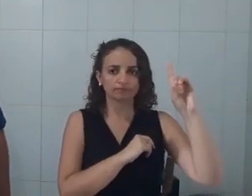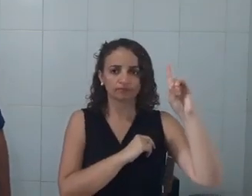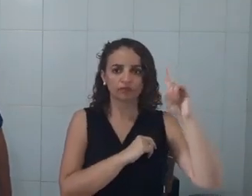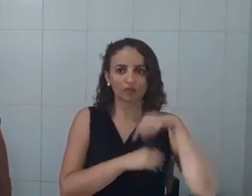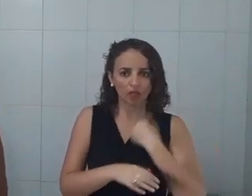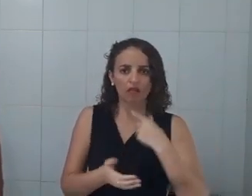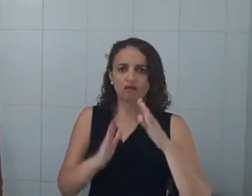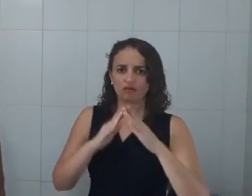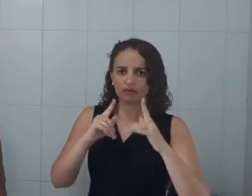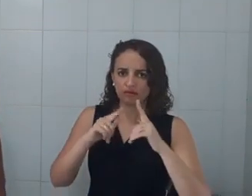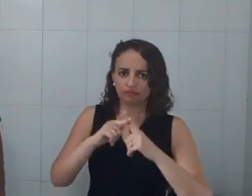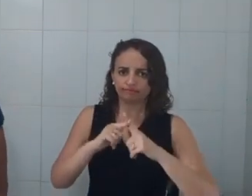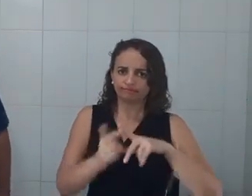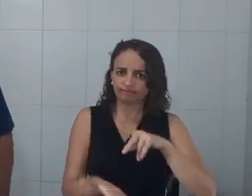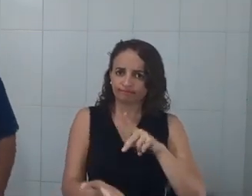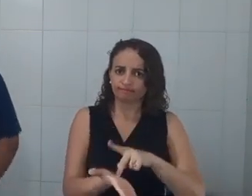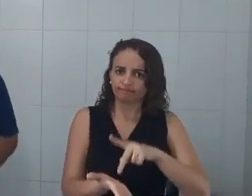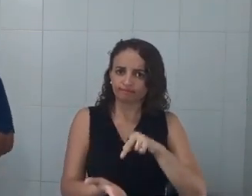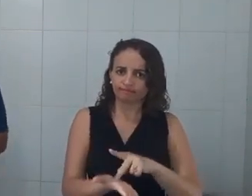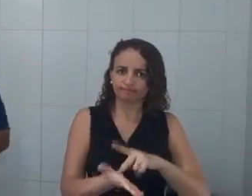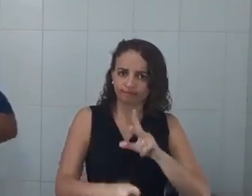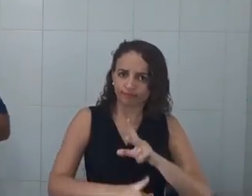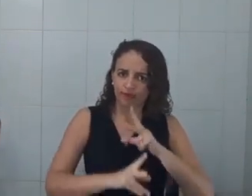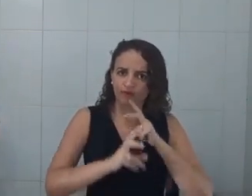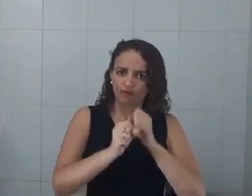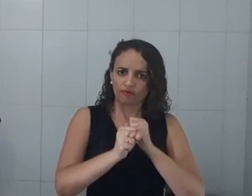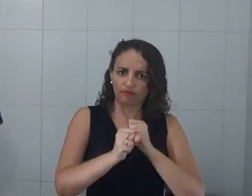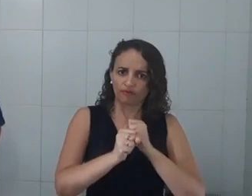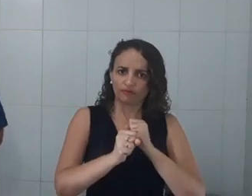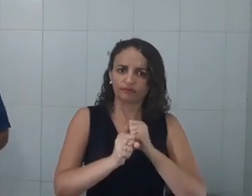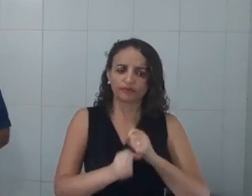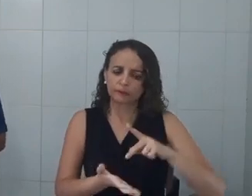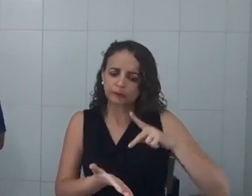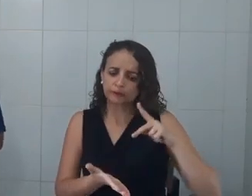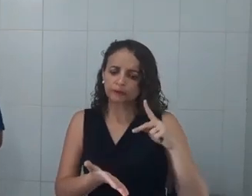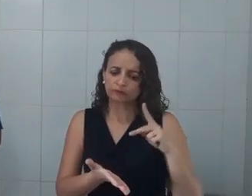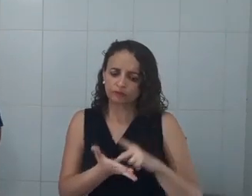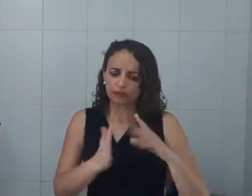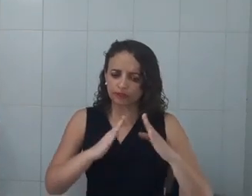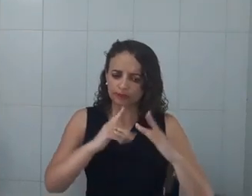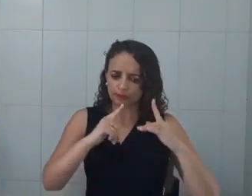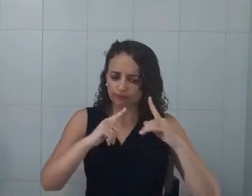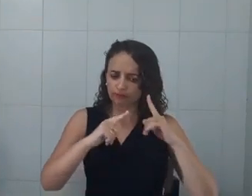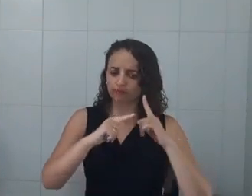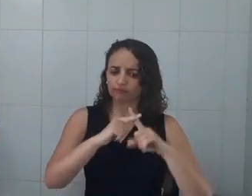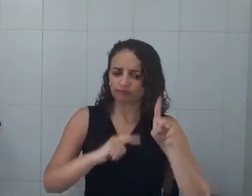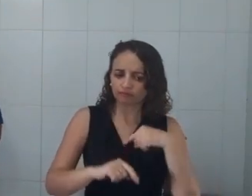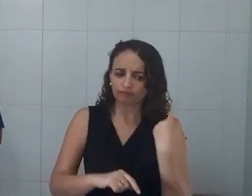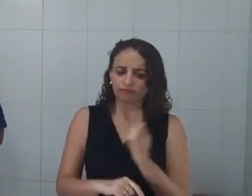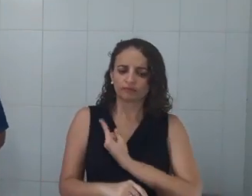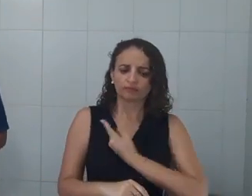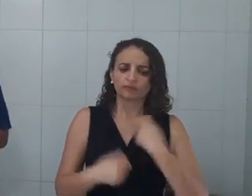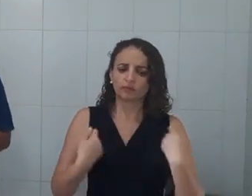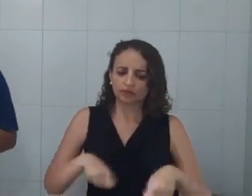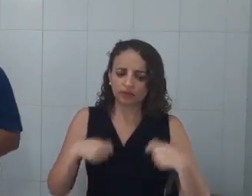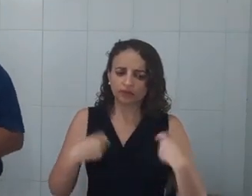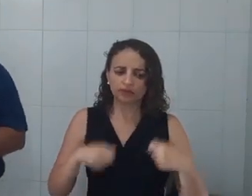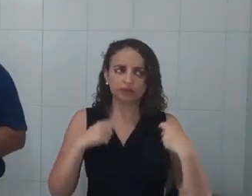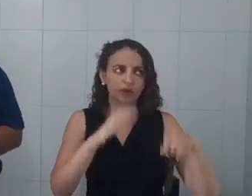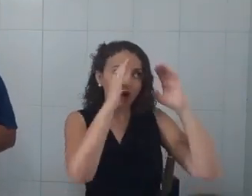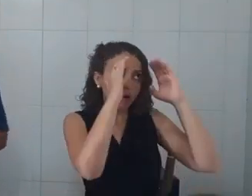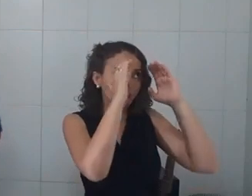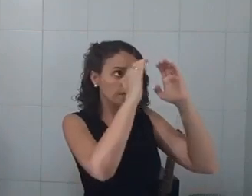uma igreja madura, uma igreja retrato de uma igreja ideal, nós precisamos estar firmados em Deus